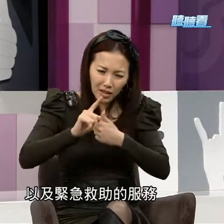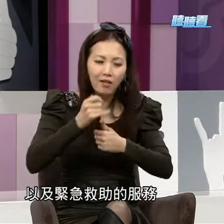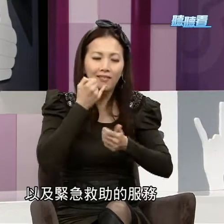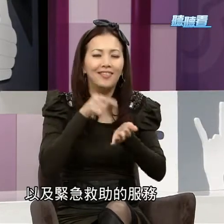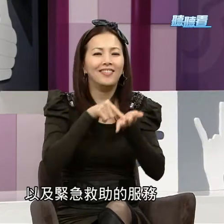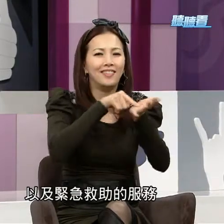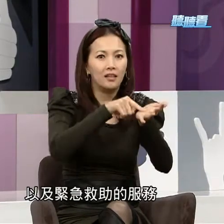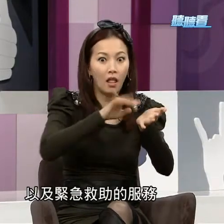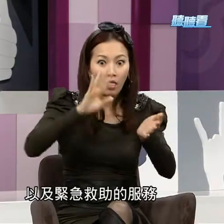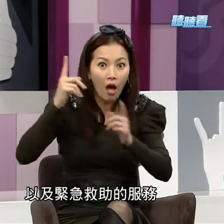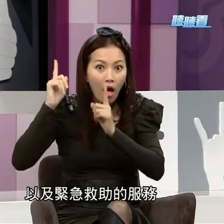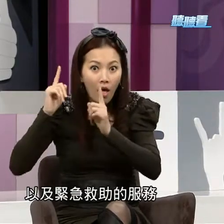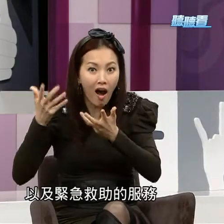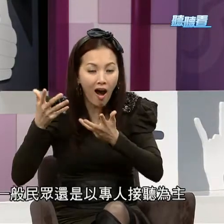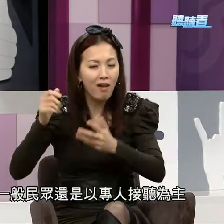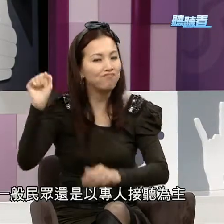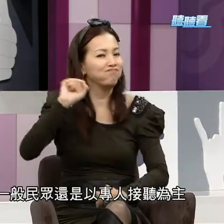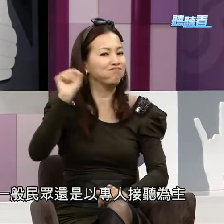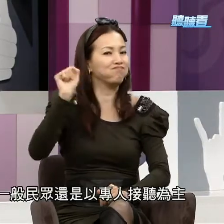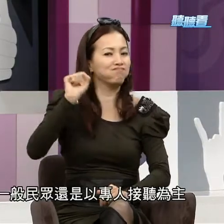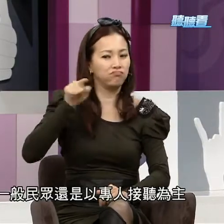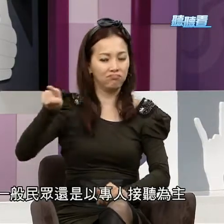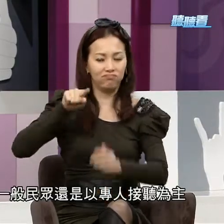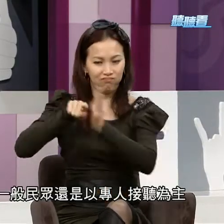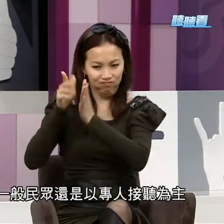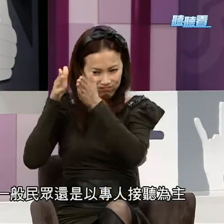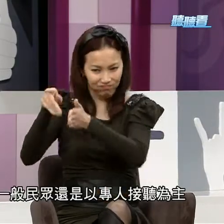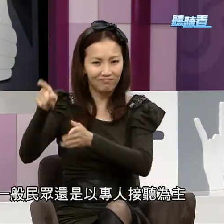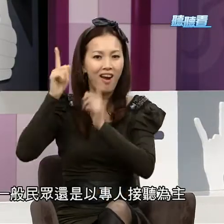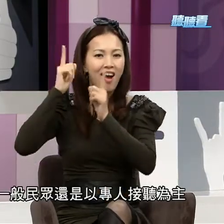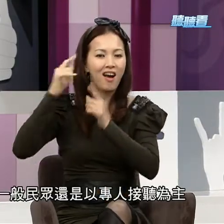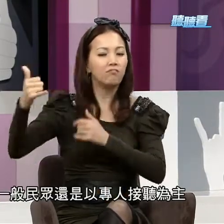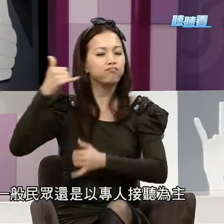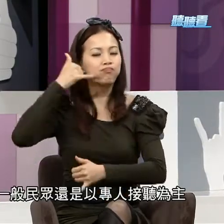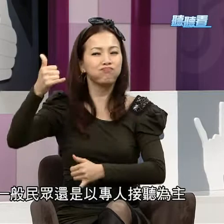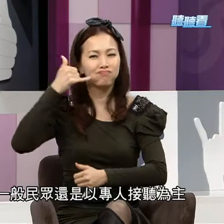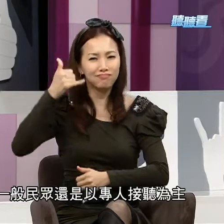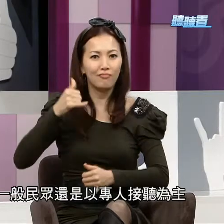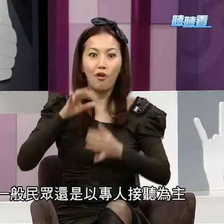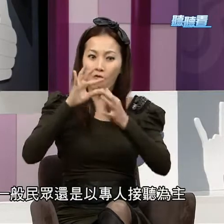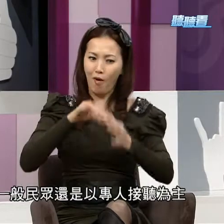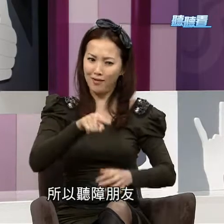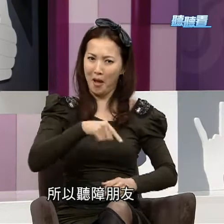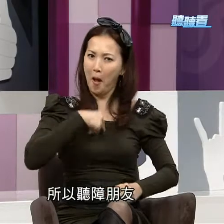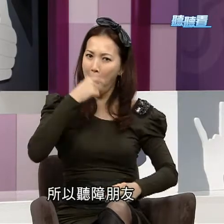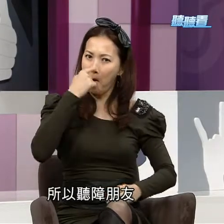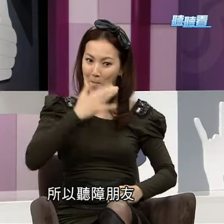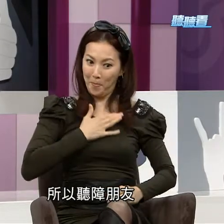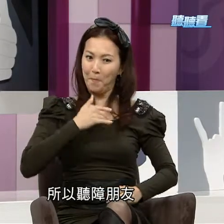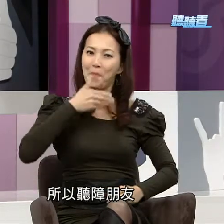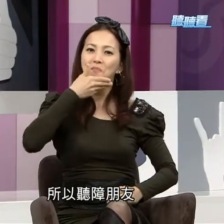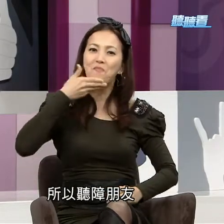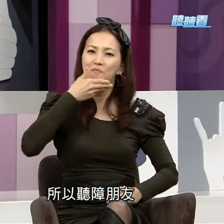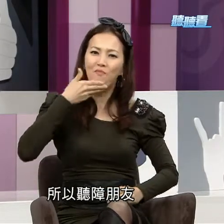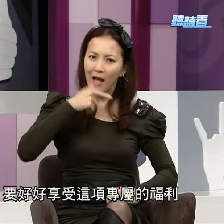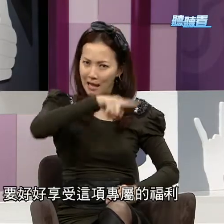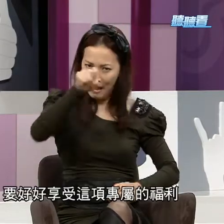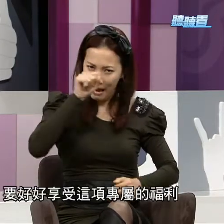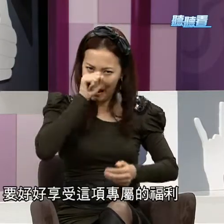助的服务，一般民众还是以专人接听为主，所以听障朋友要好好享